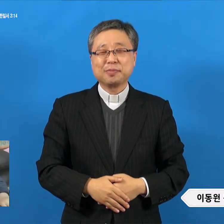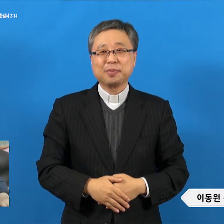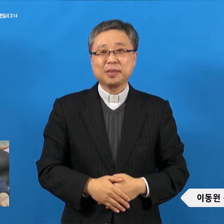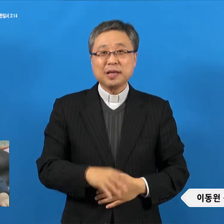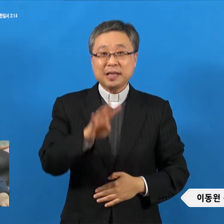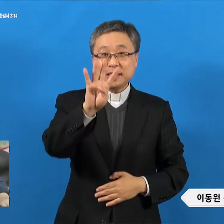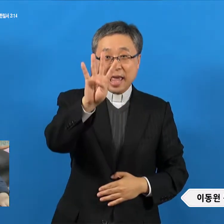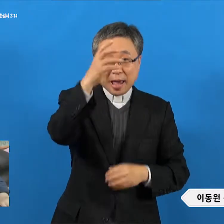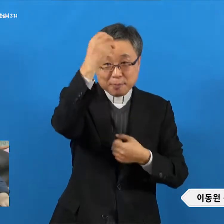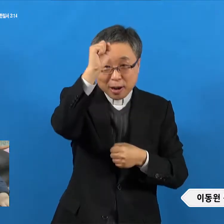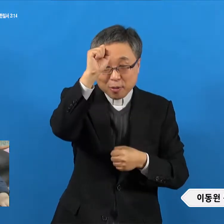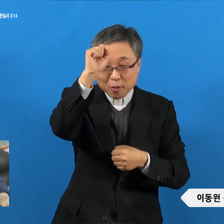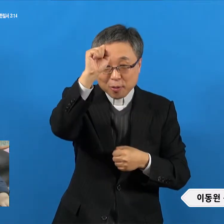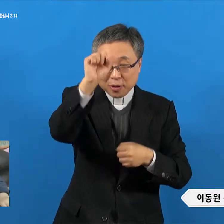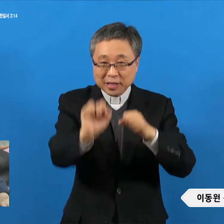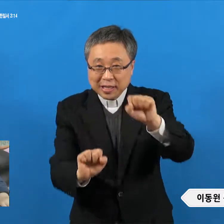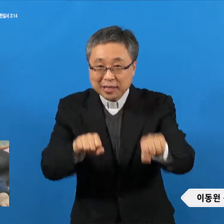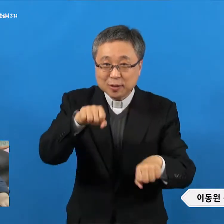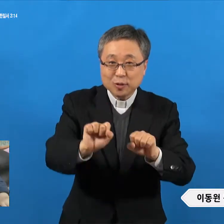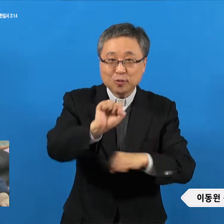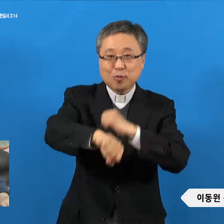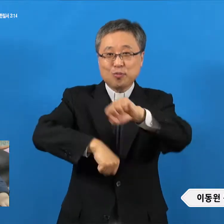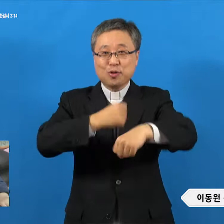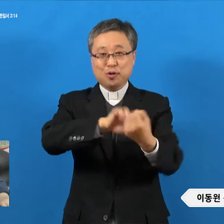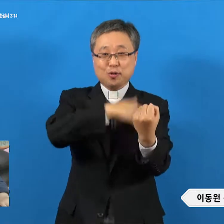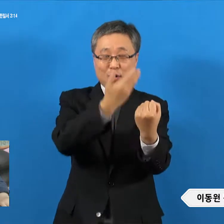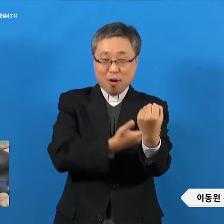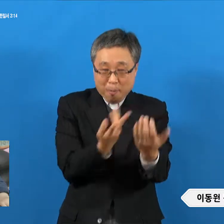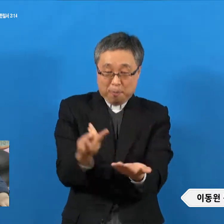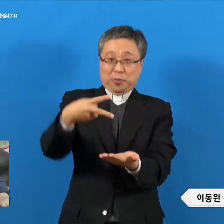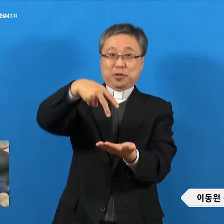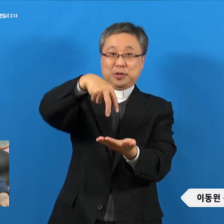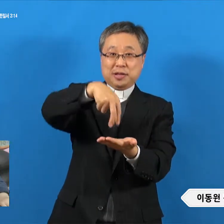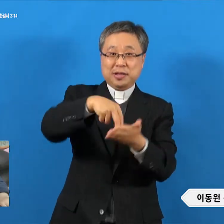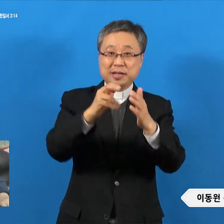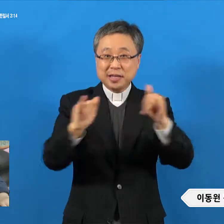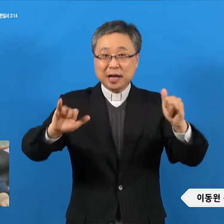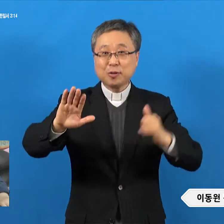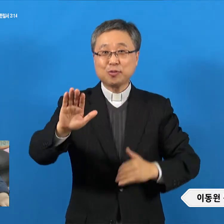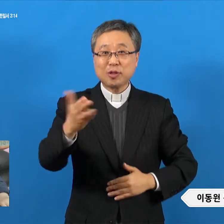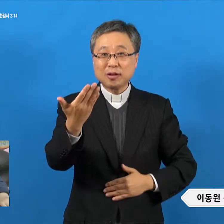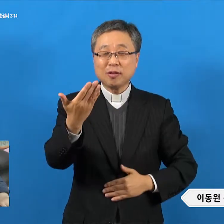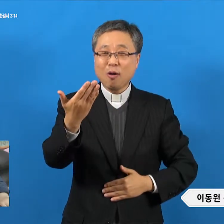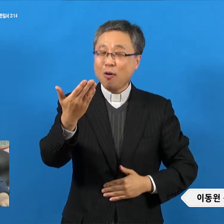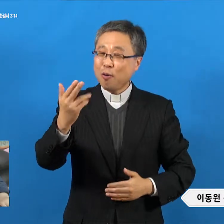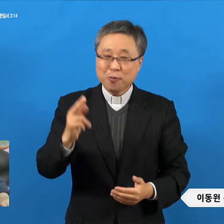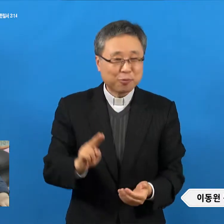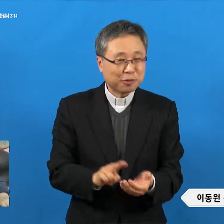네 발로 기는 동물의 수준에서 벌떡 일어나는 인간이 되는 기적.